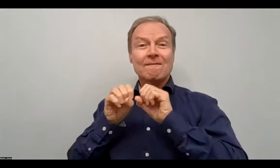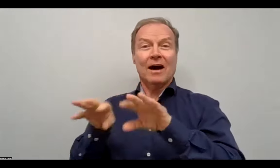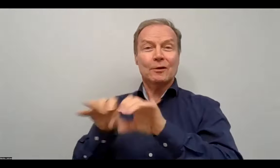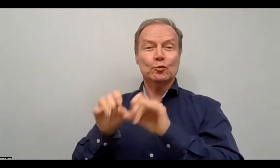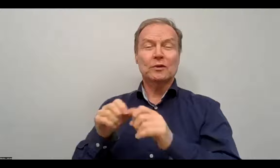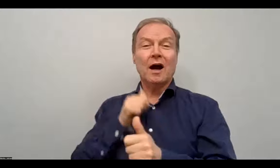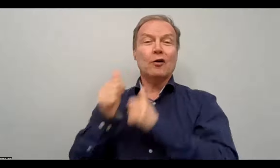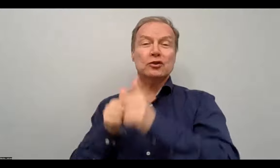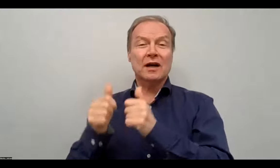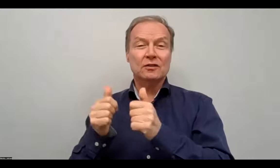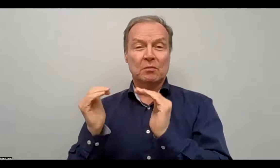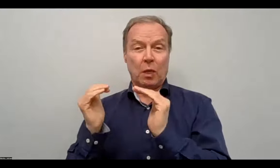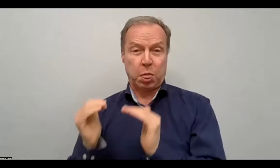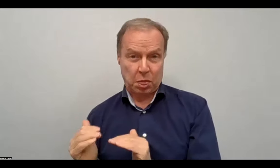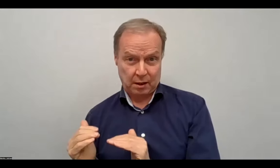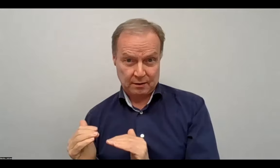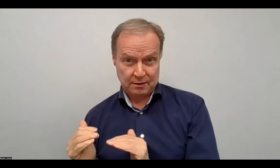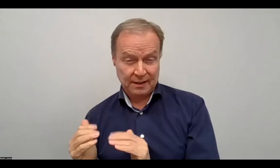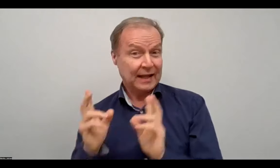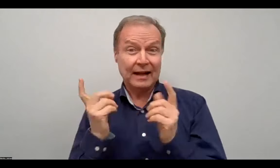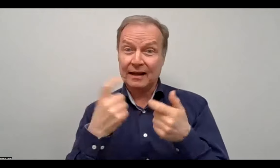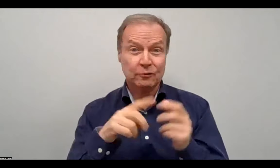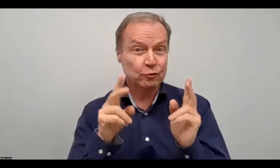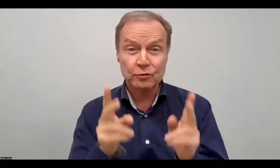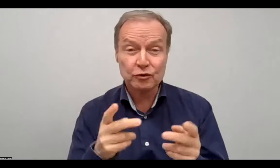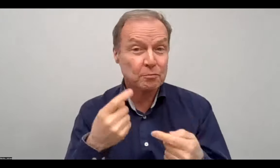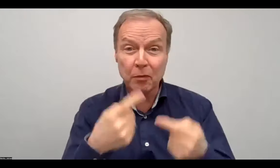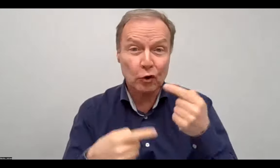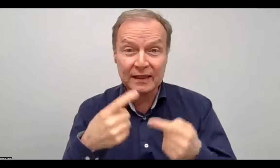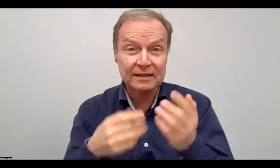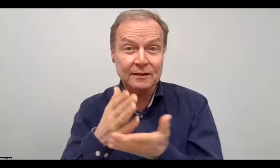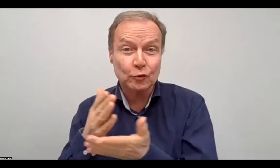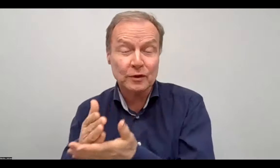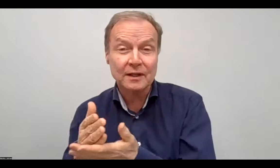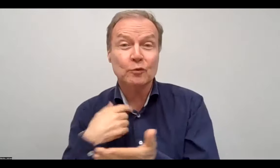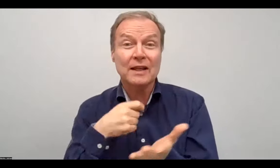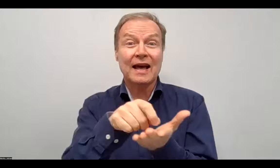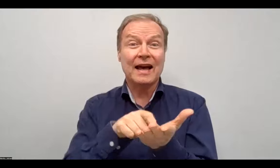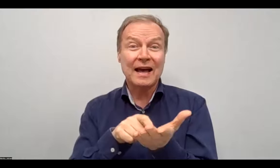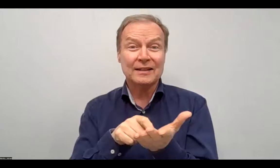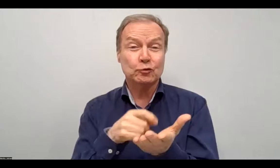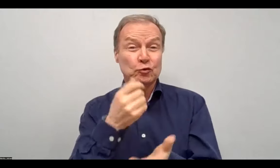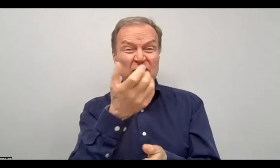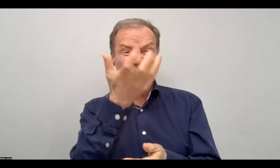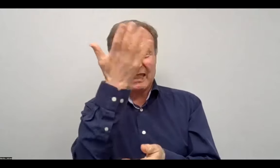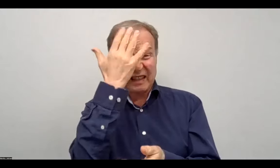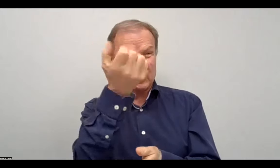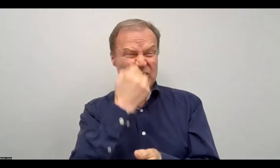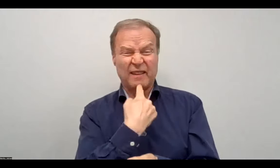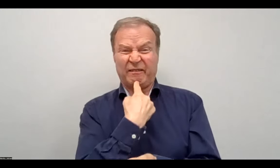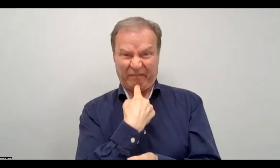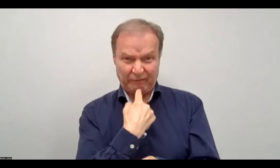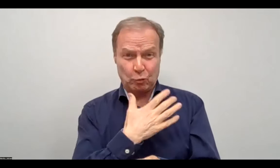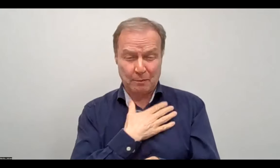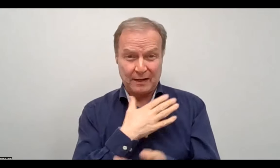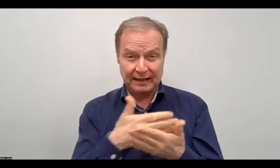huononemista. Ja sen merkitsee, että pystyt osallistumaan ja vaikuttamaan esimerkiksi poliittisiin